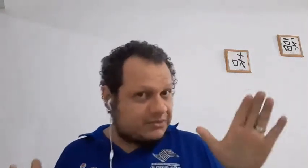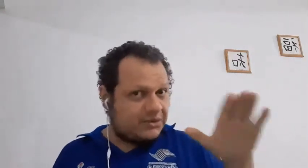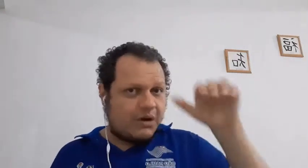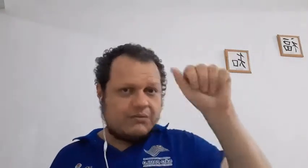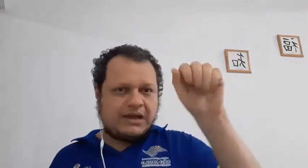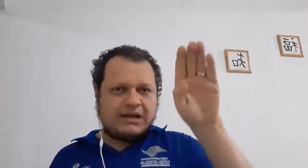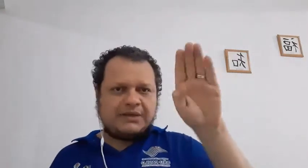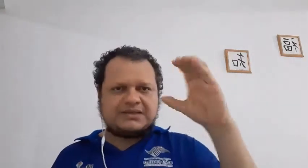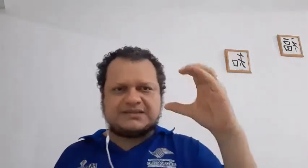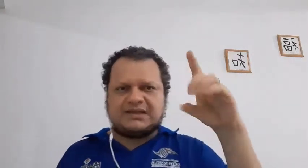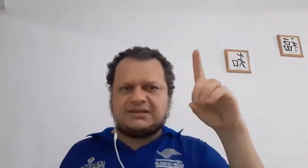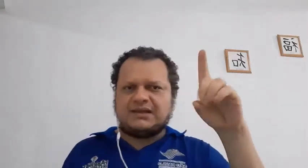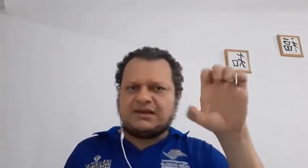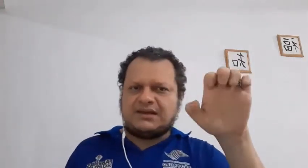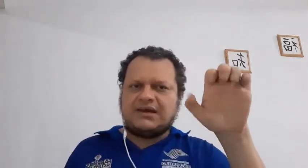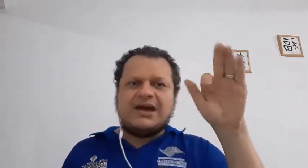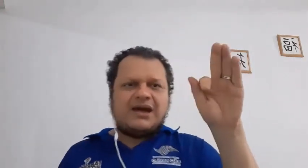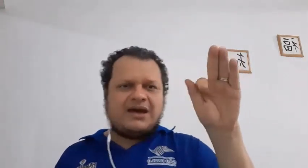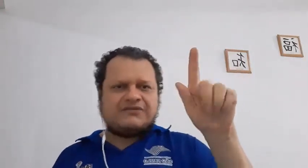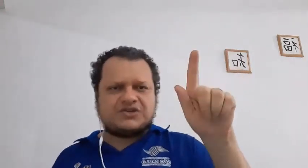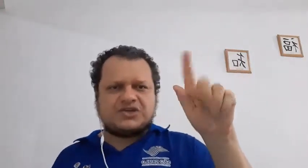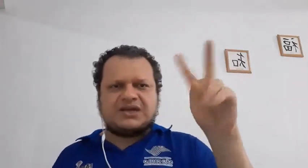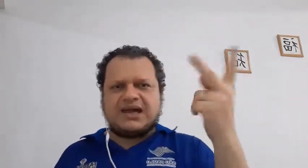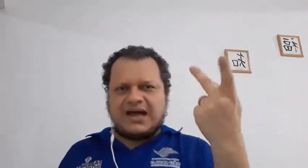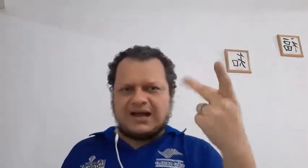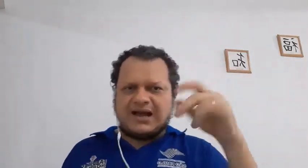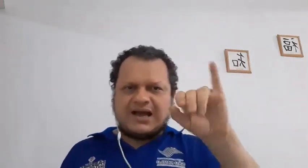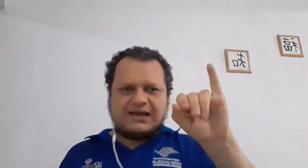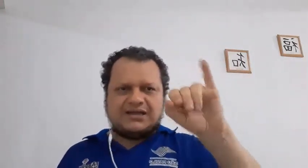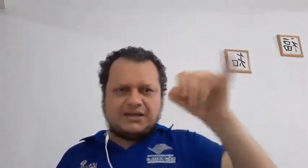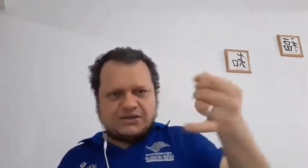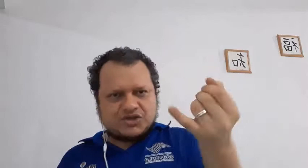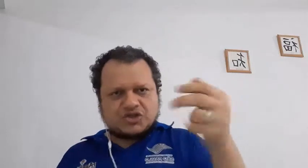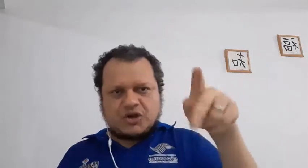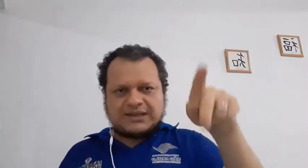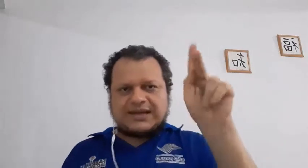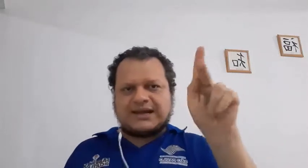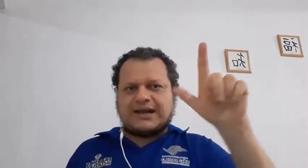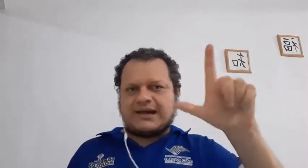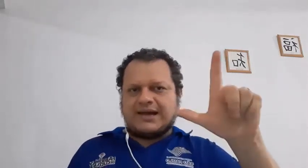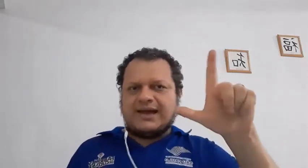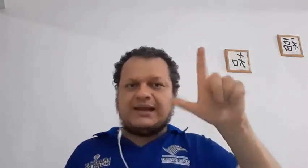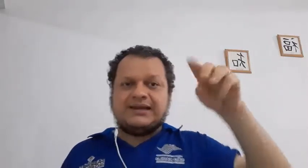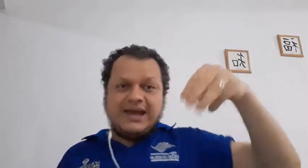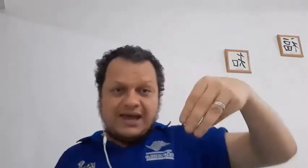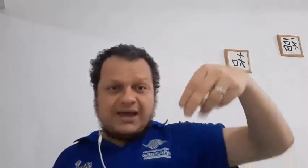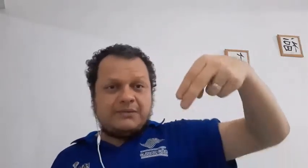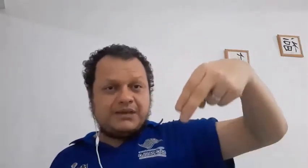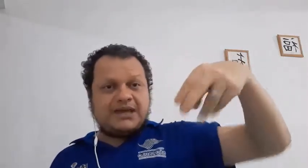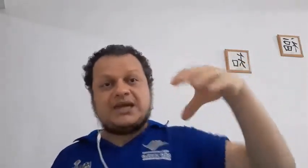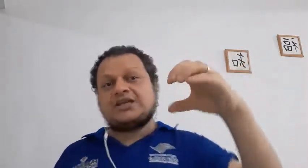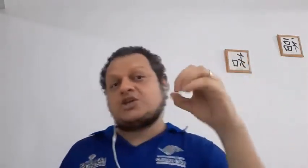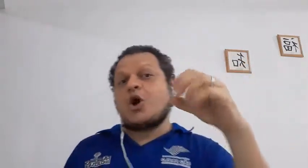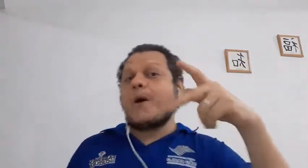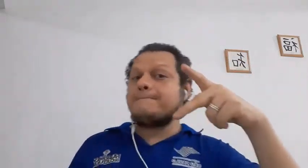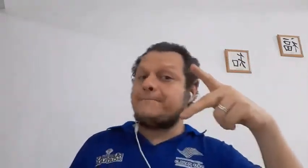manual. A, B, C, D, F, G, H, I, J, K, L, M, N, O, P,